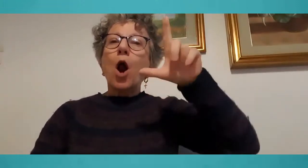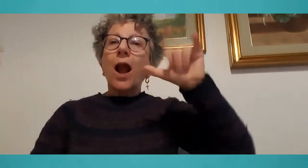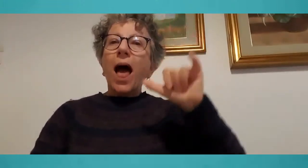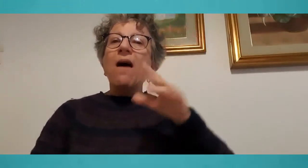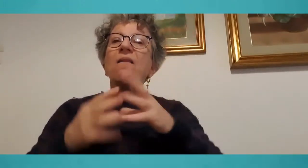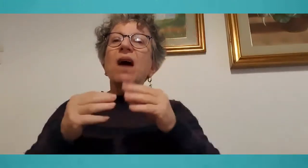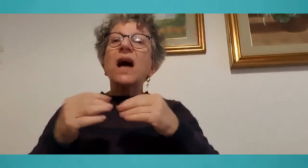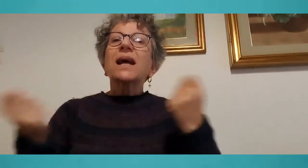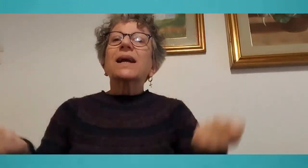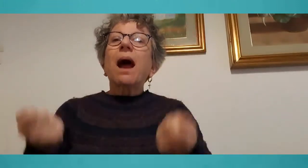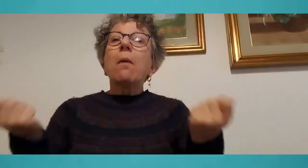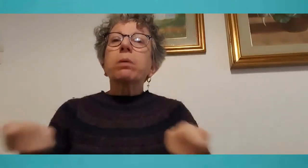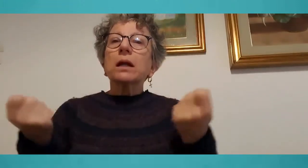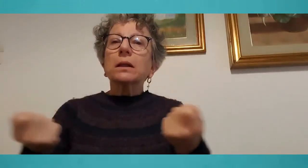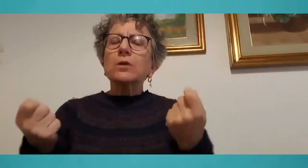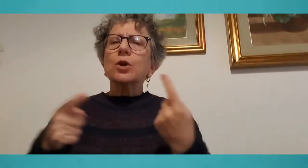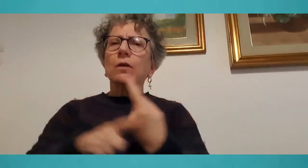ma pare rappresentato,